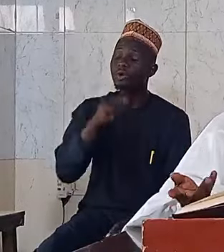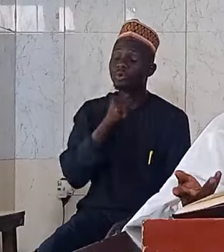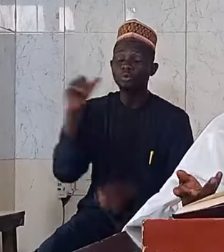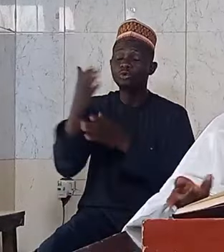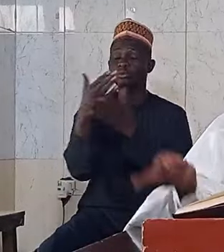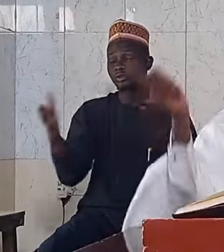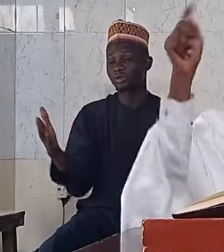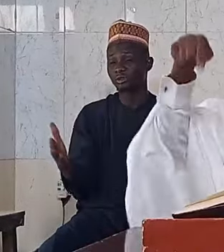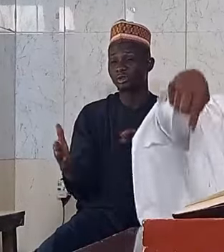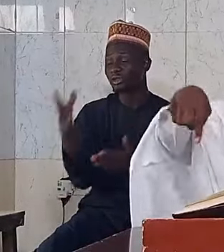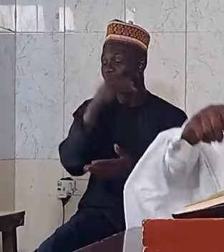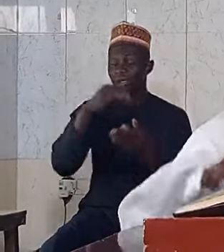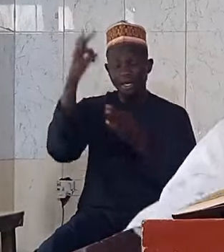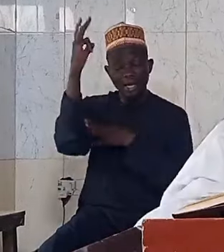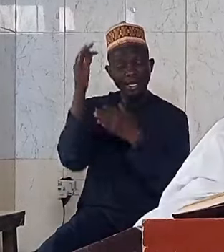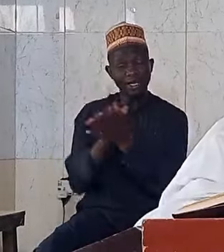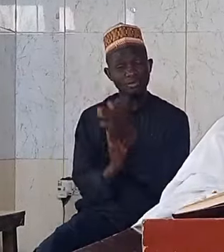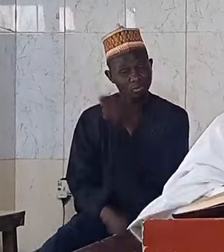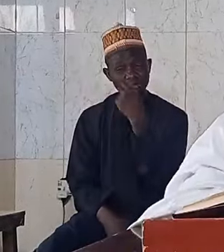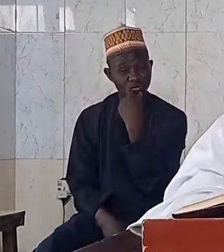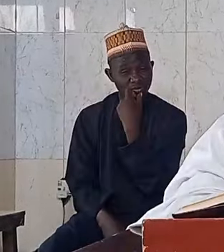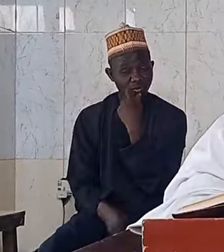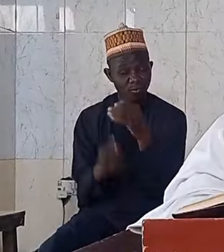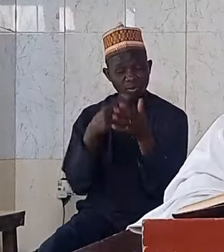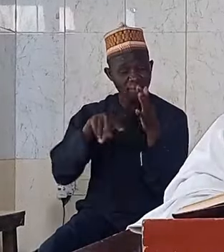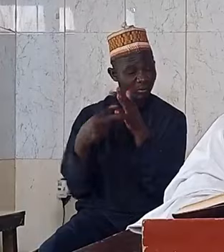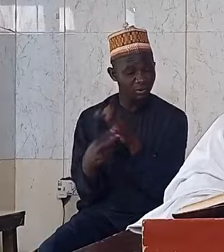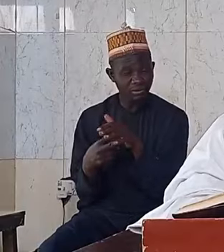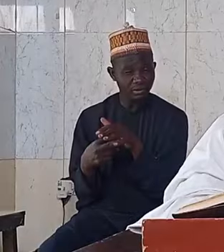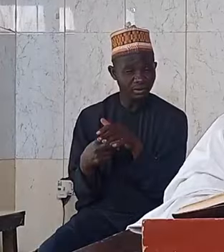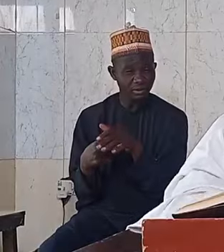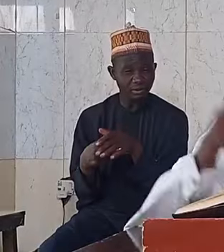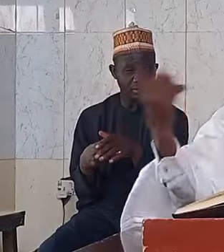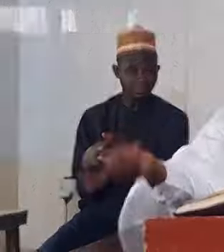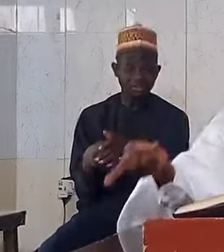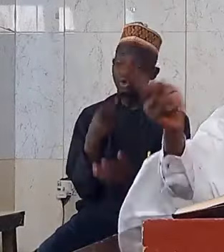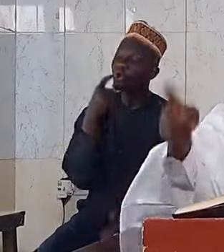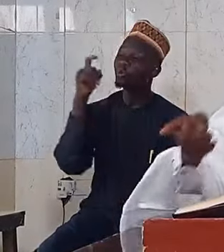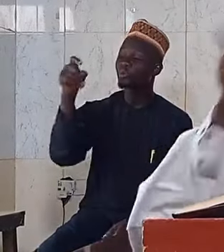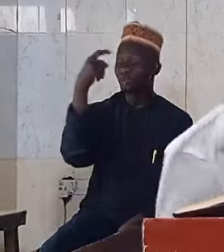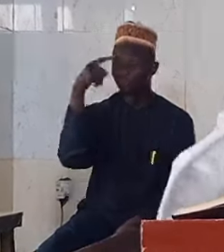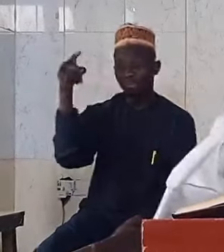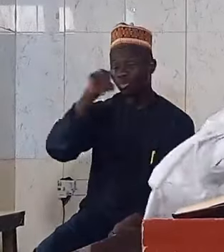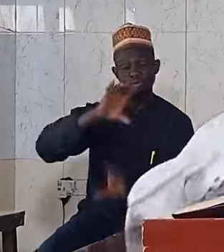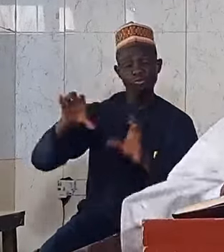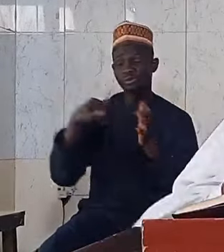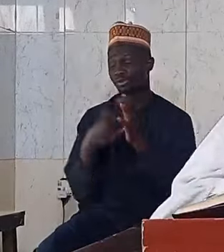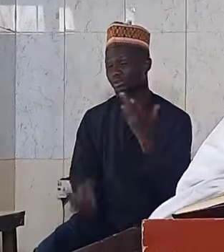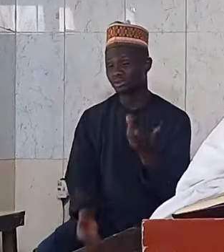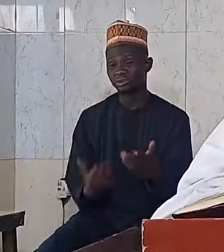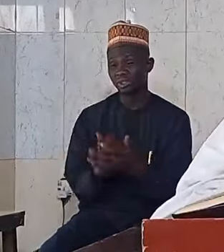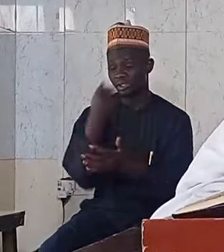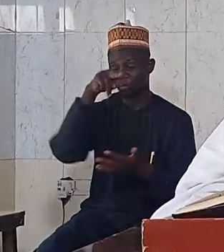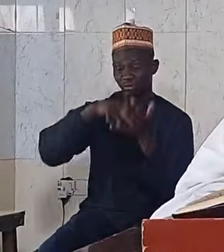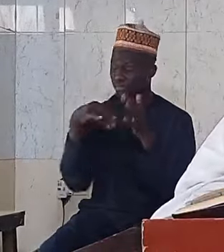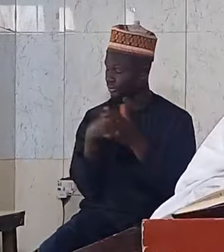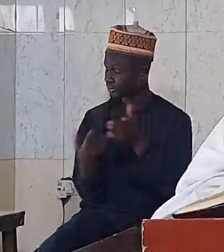ba kuma ubangiji ne mai ce maka me ake nufi da wannan wajibi ne a kanka kai kaza to shi ke